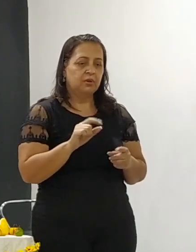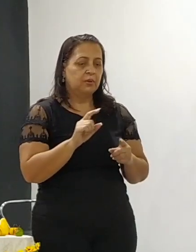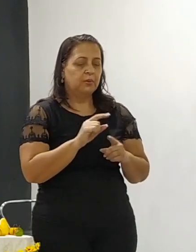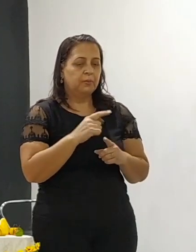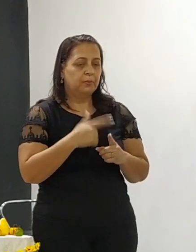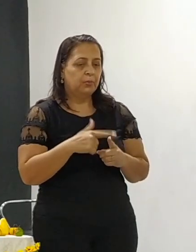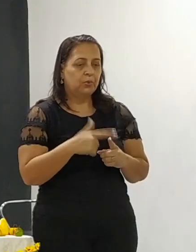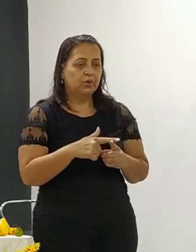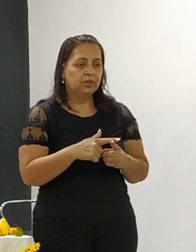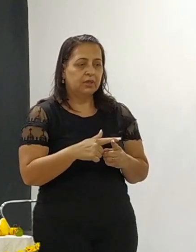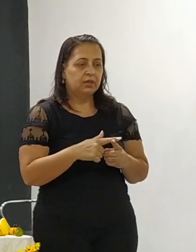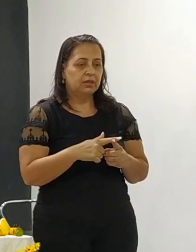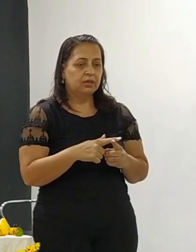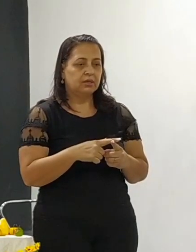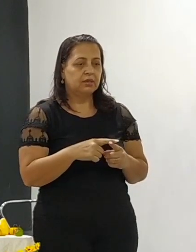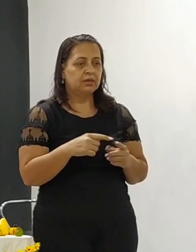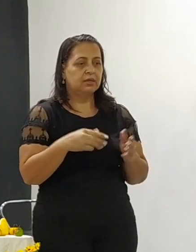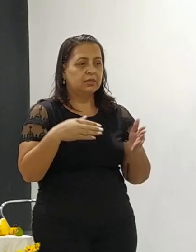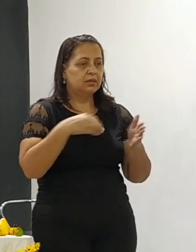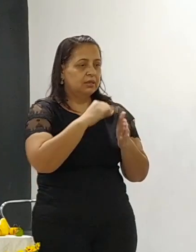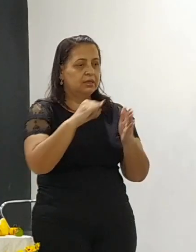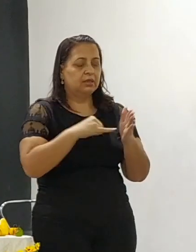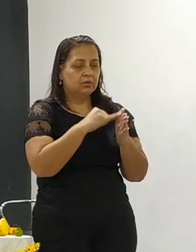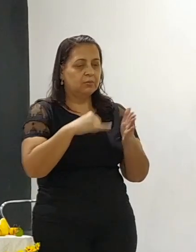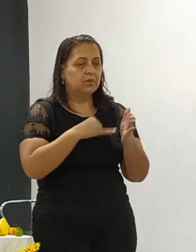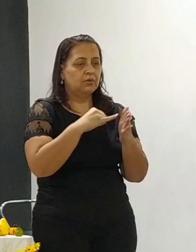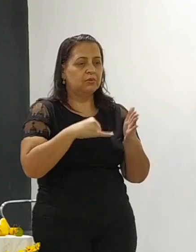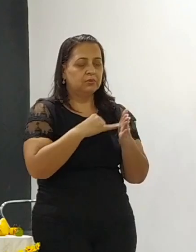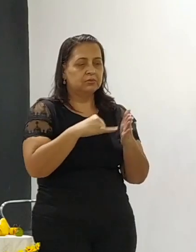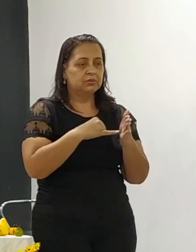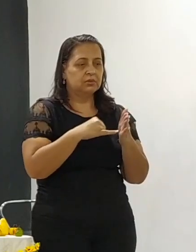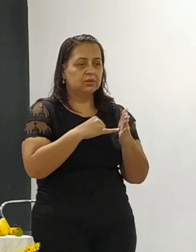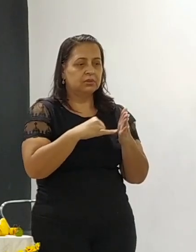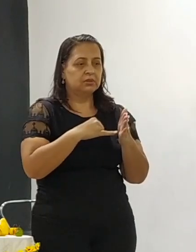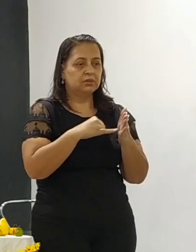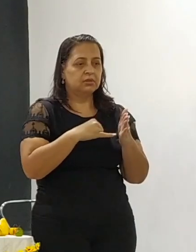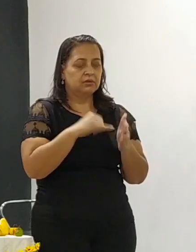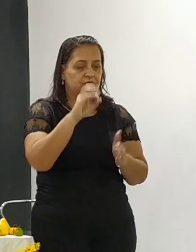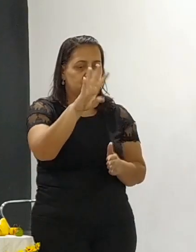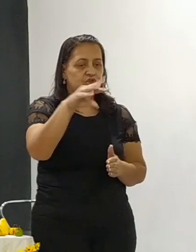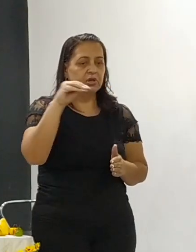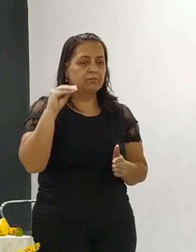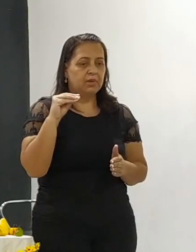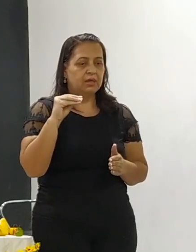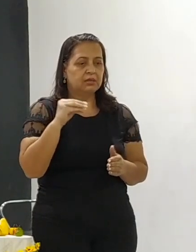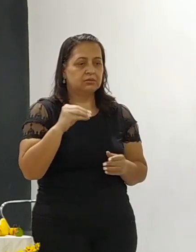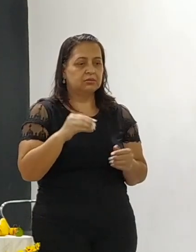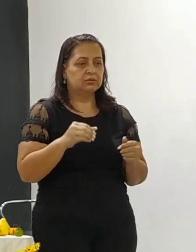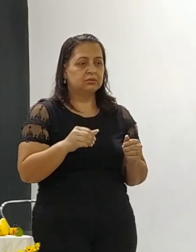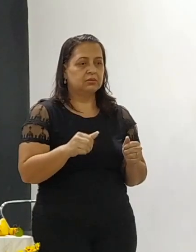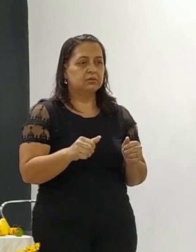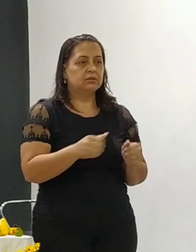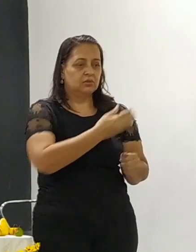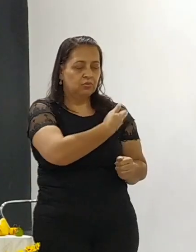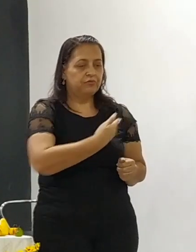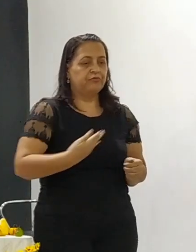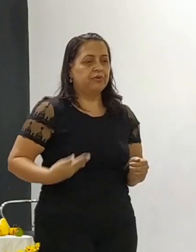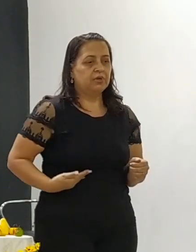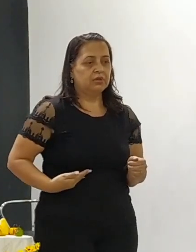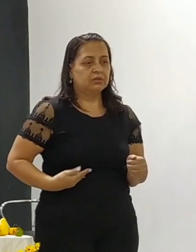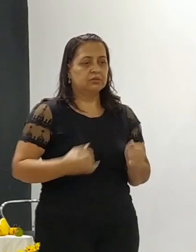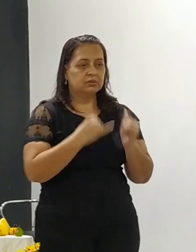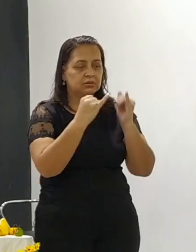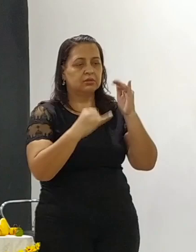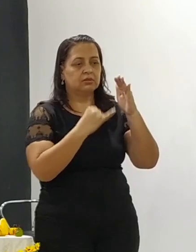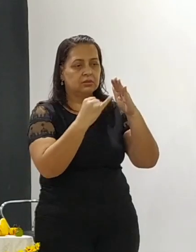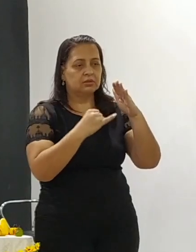para fazer essa obra. O governo não pode fazer essa obra, as instituições sociais não podem fazer essa obra,